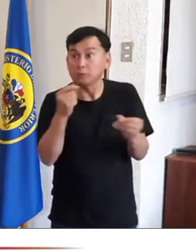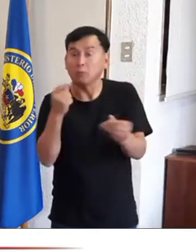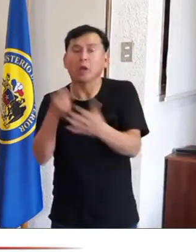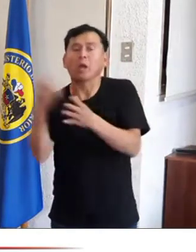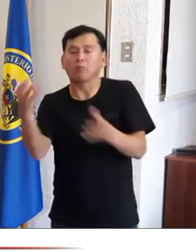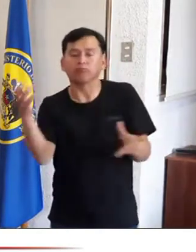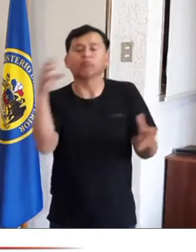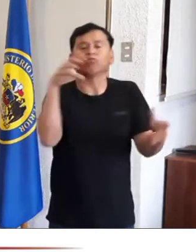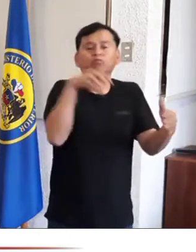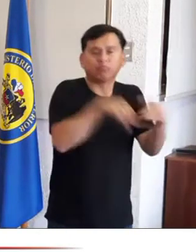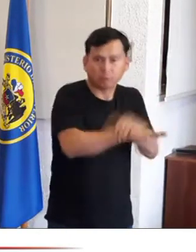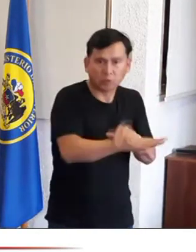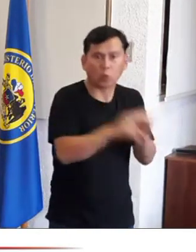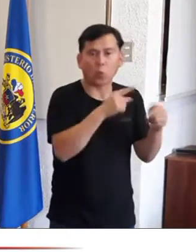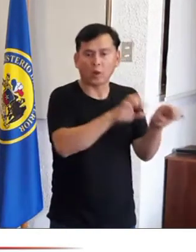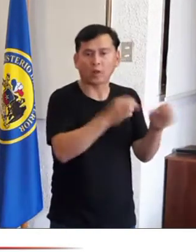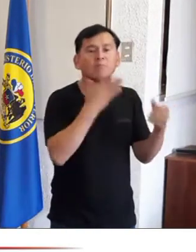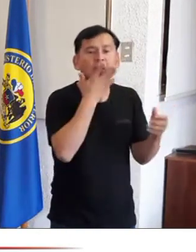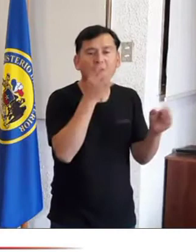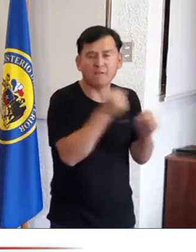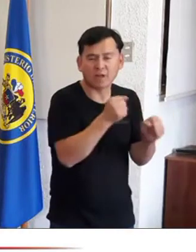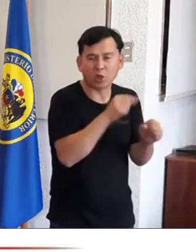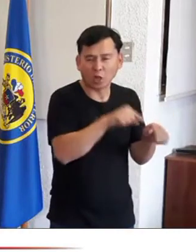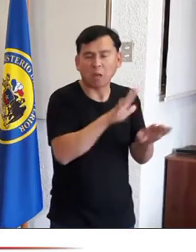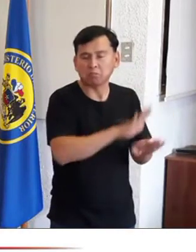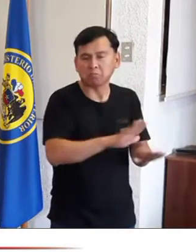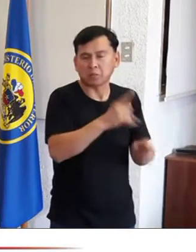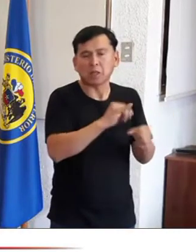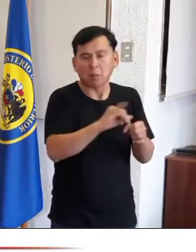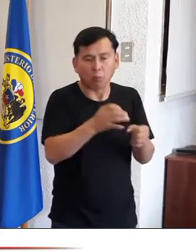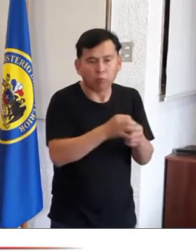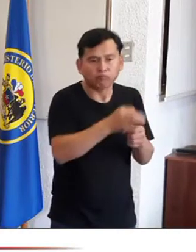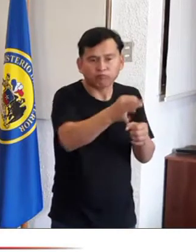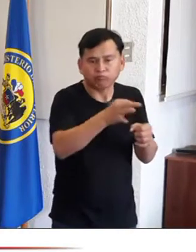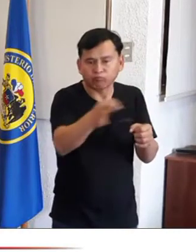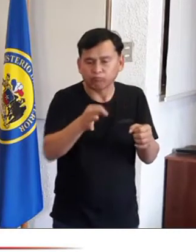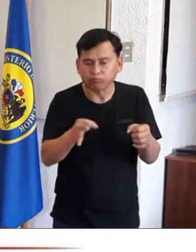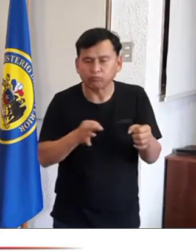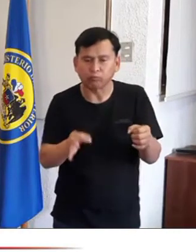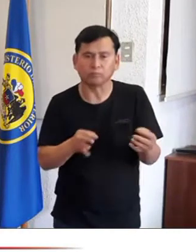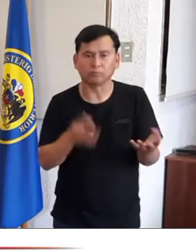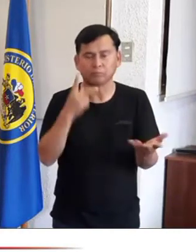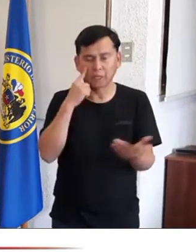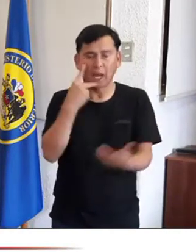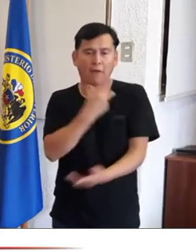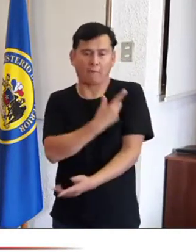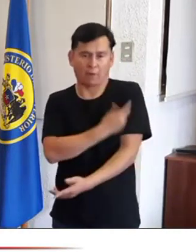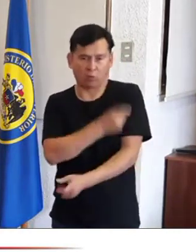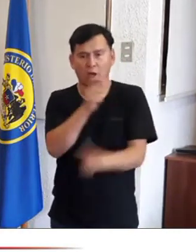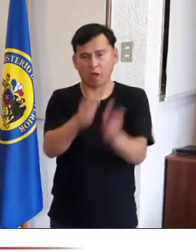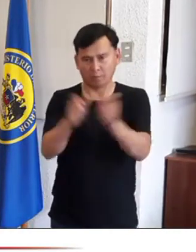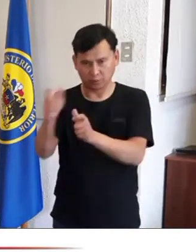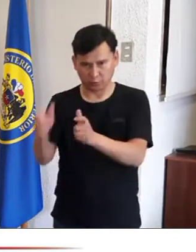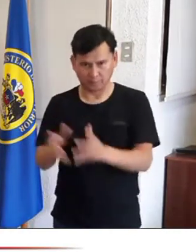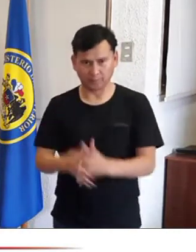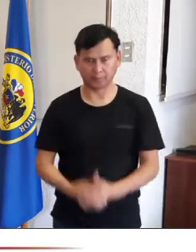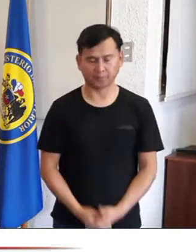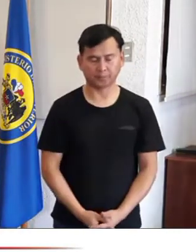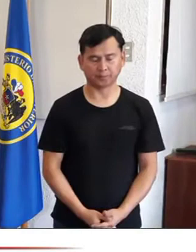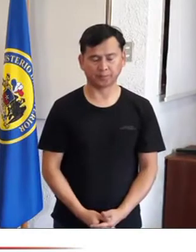llegando por cantidad a la región y de ahí inmediatamente distribuidas a los centros de atención a los usuarios.